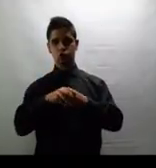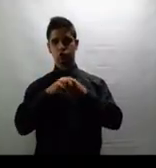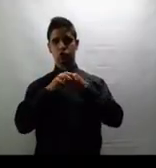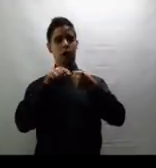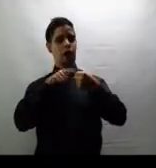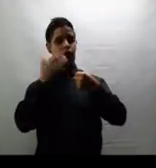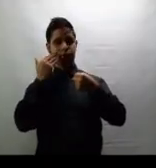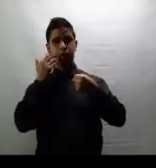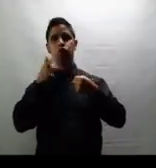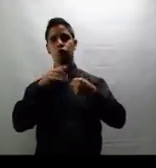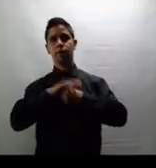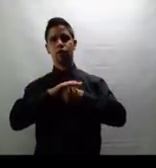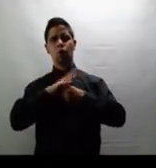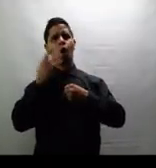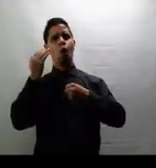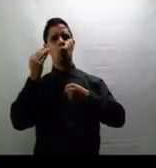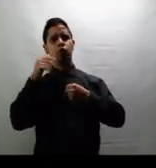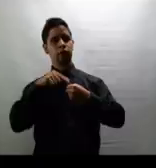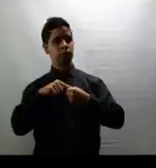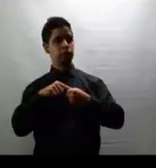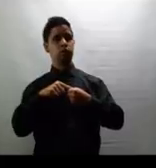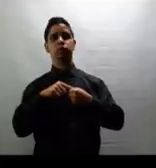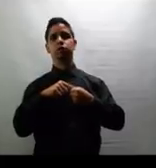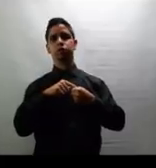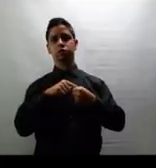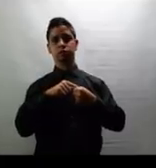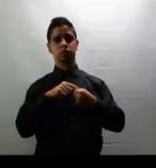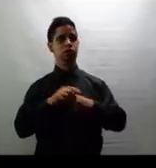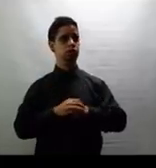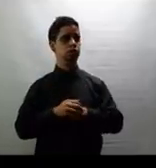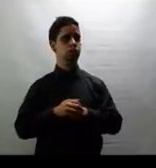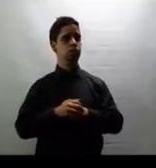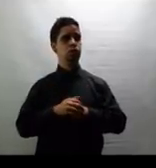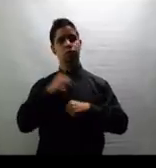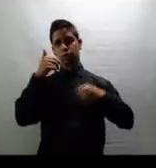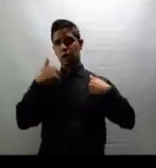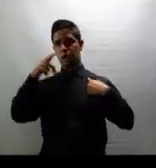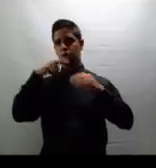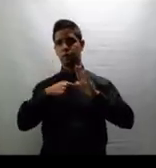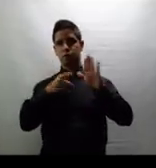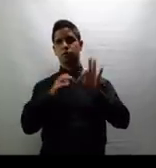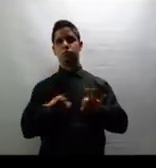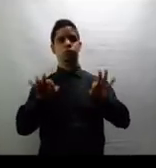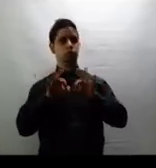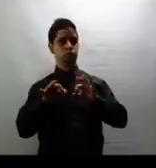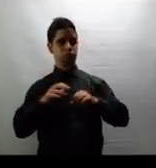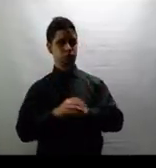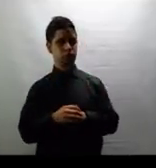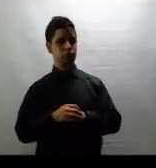porque estoy ansioso porque mañana tengo una presentación importante